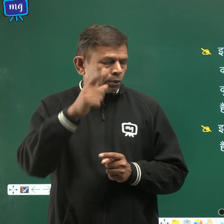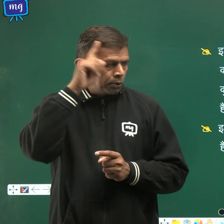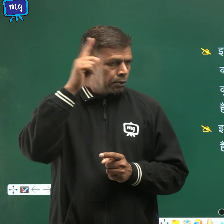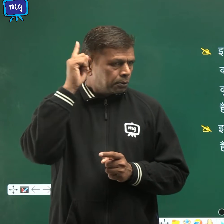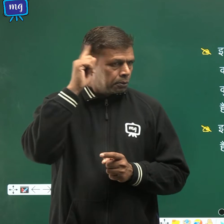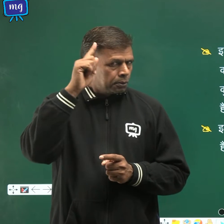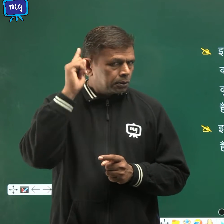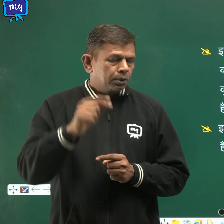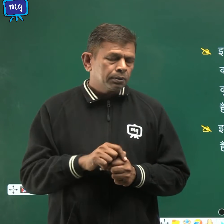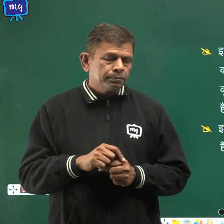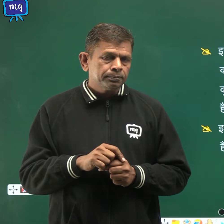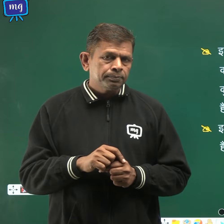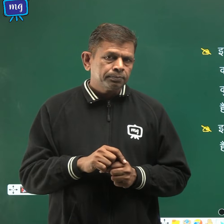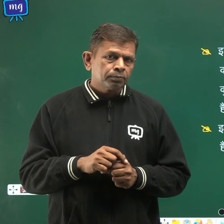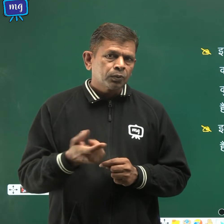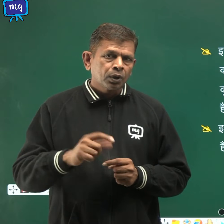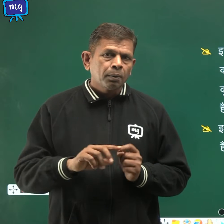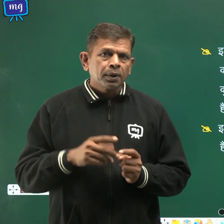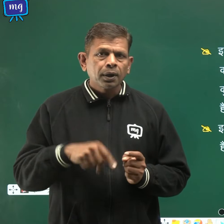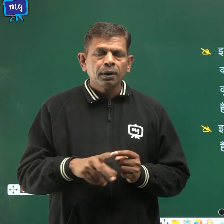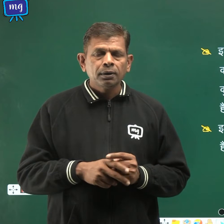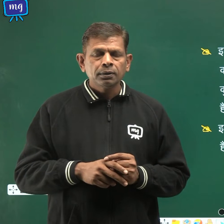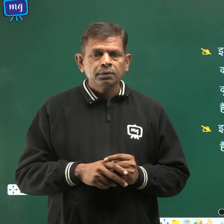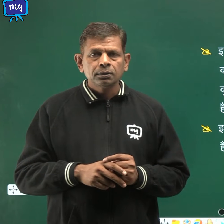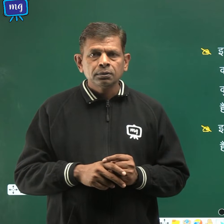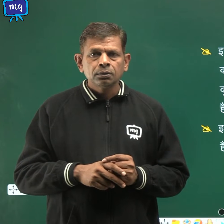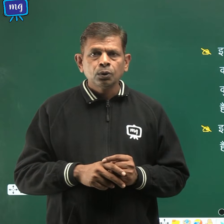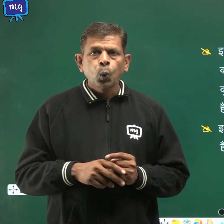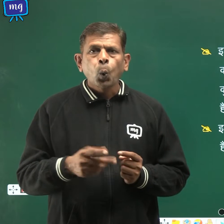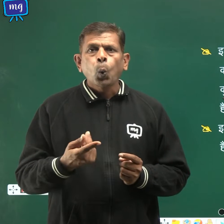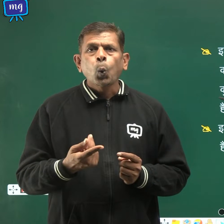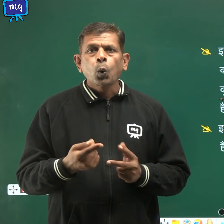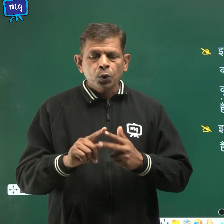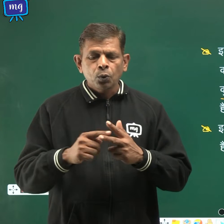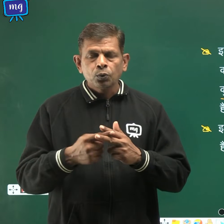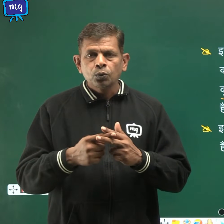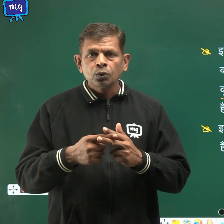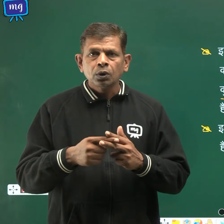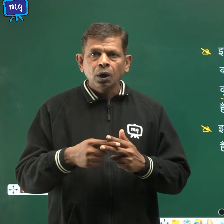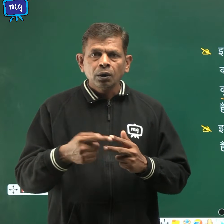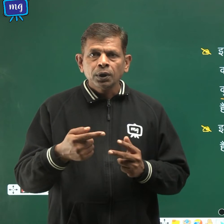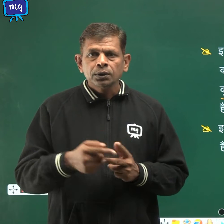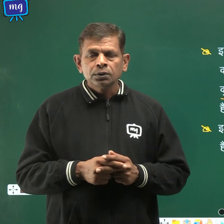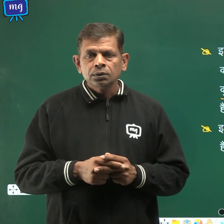रगड़ते हैं तब यह कुछ विद्युत आवेश